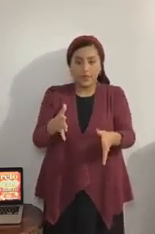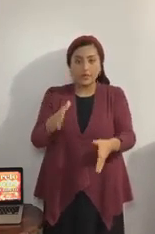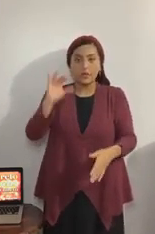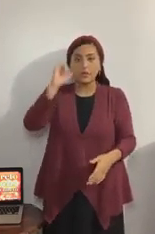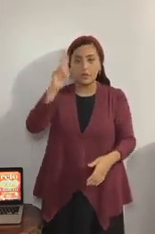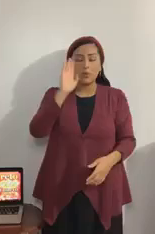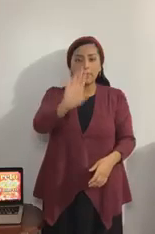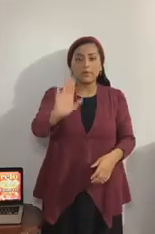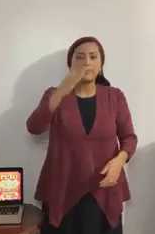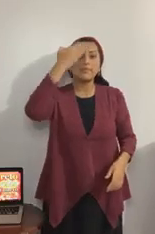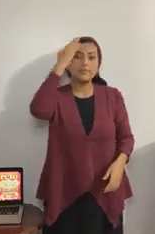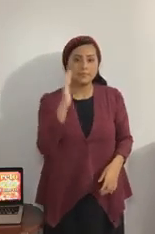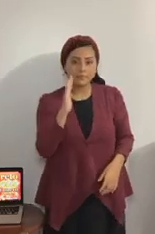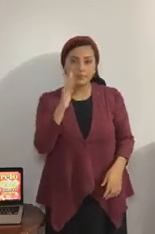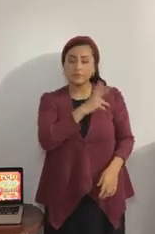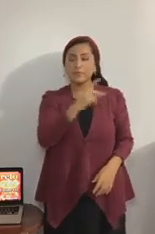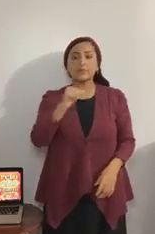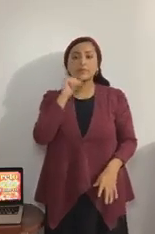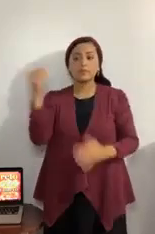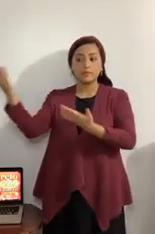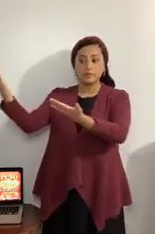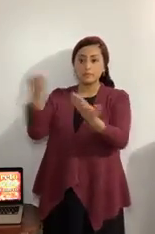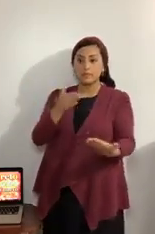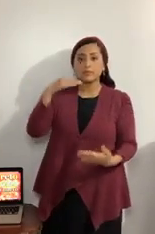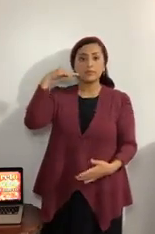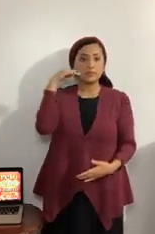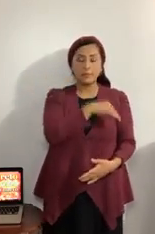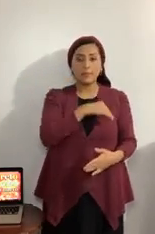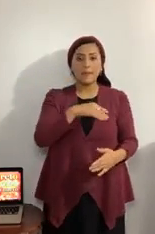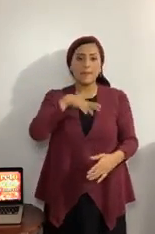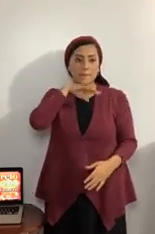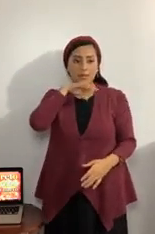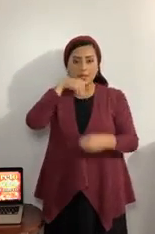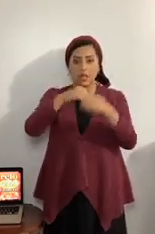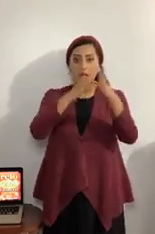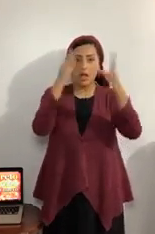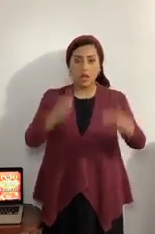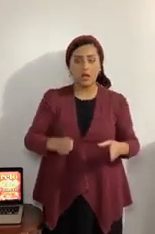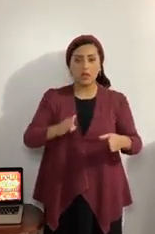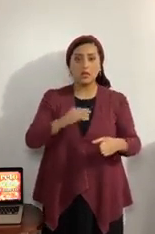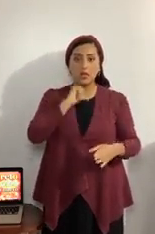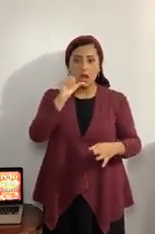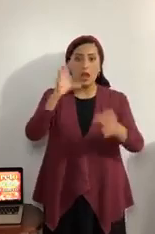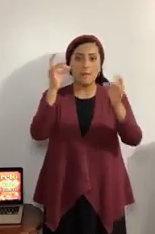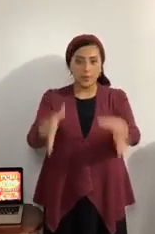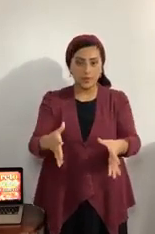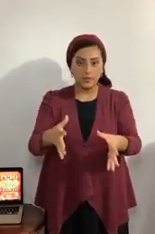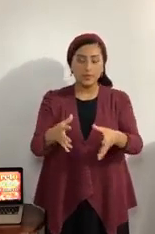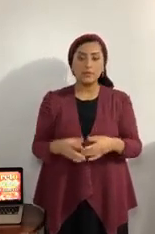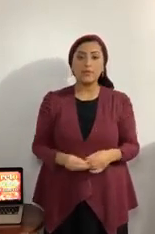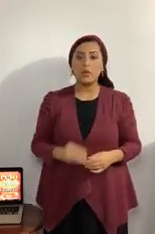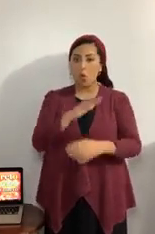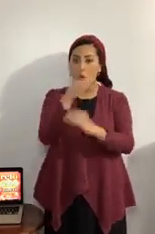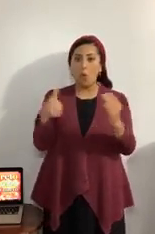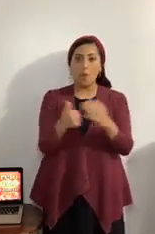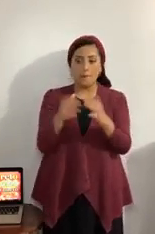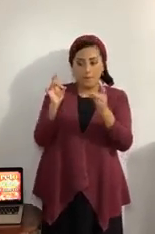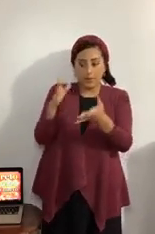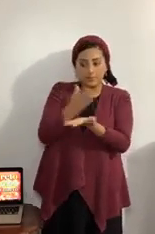tu Elohim. Y no traerás cosa abominable a tu casa, para que no seas anatema, o sea, maldito. Del todo lo aborrecerás y lo